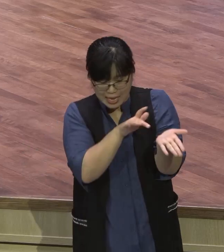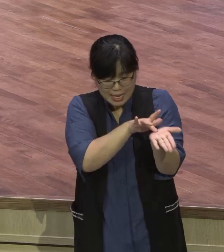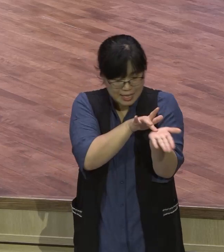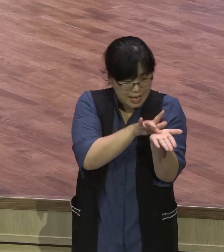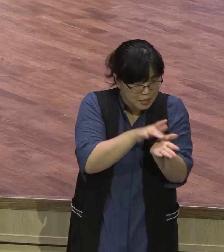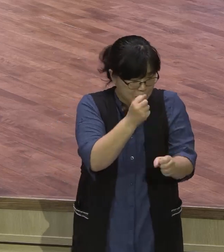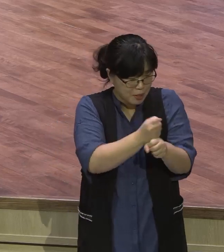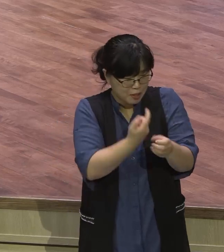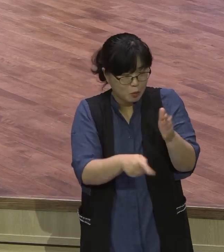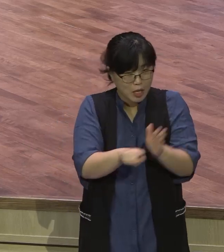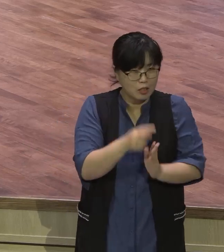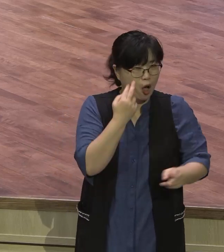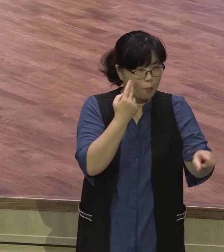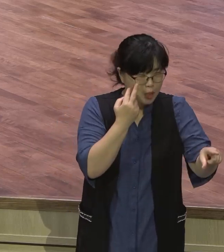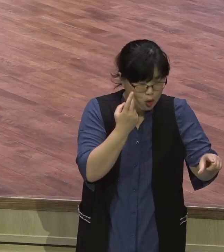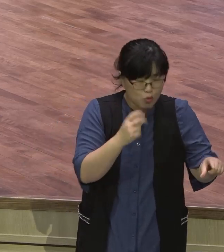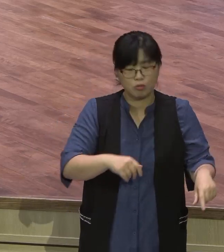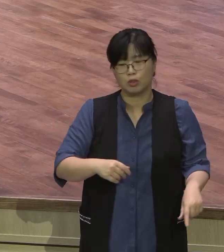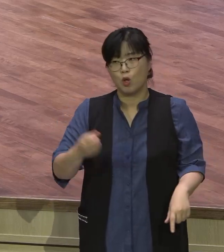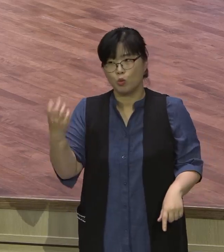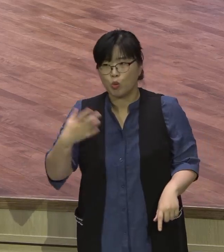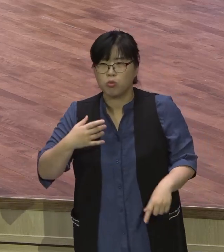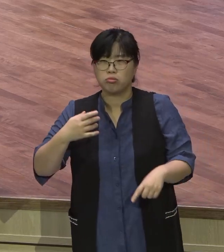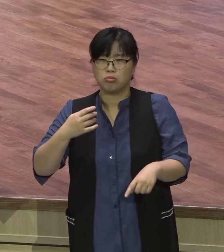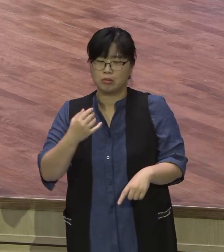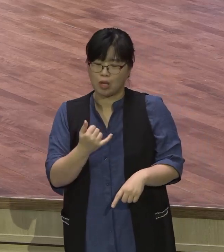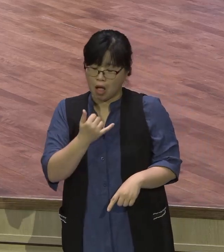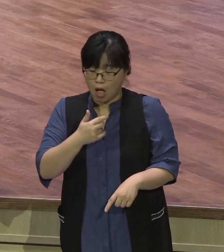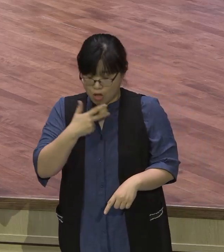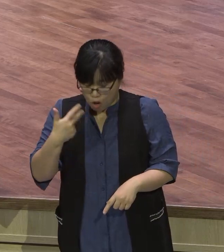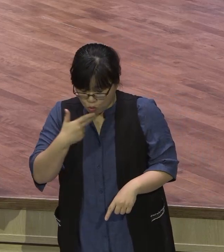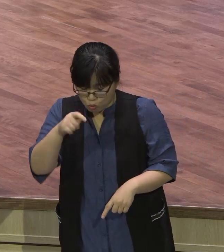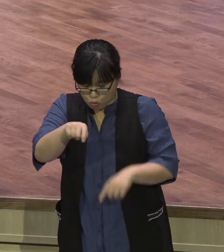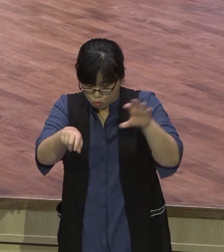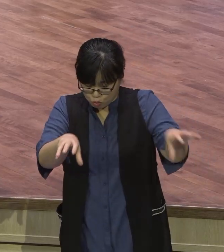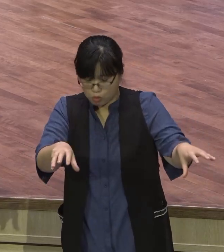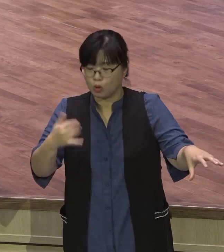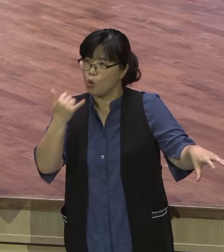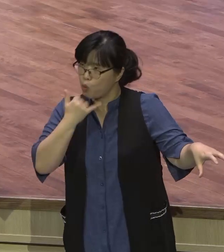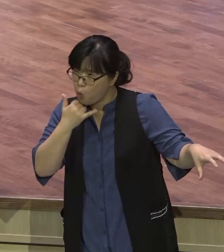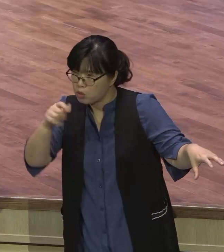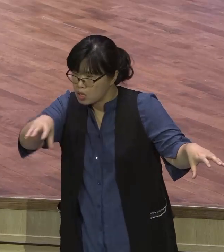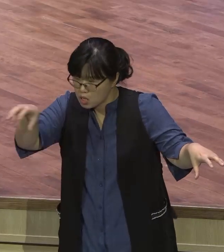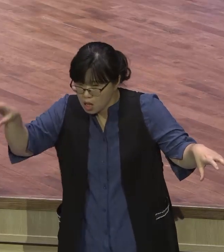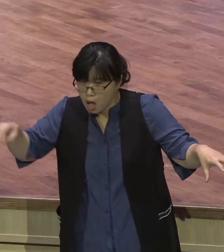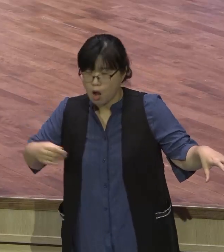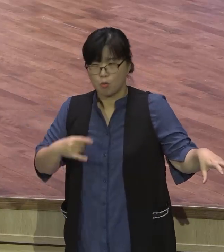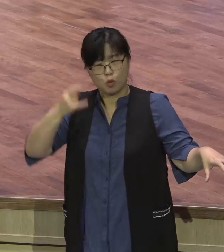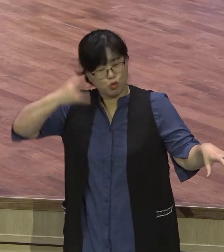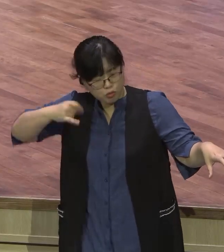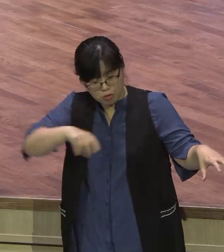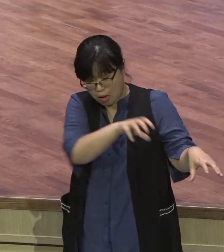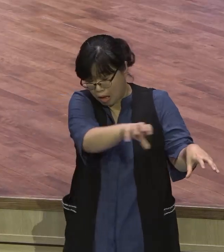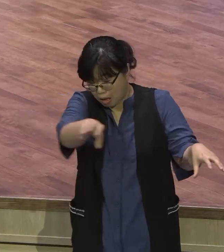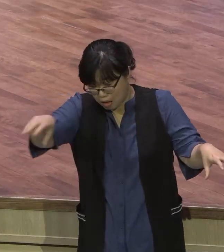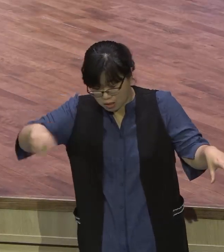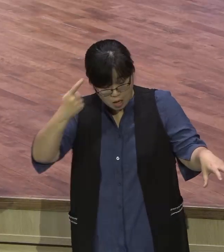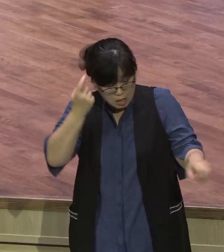급하게 이게 백신이 하나 개발되면 수천 수천억을 우리나라 돈으로 막 수조를 땡기기 때문에